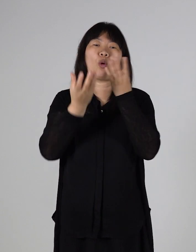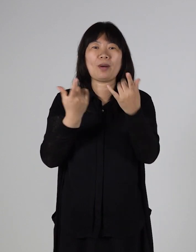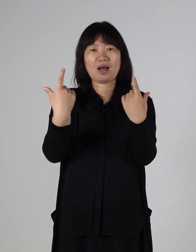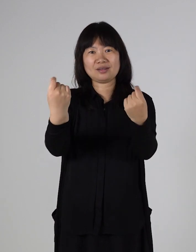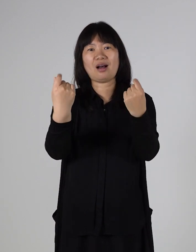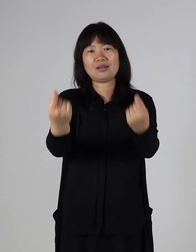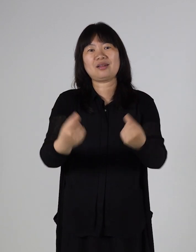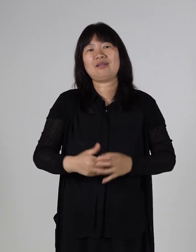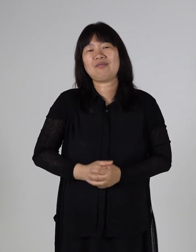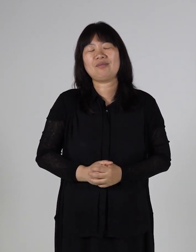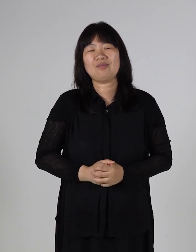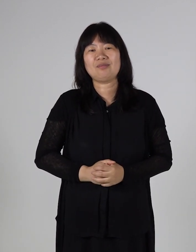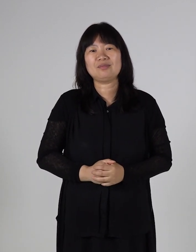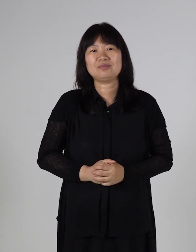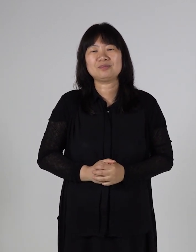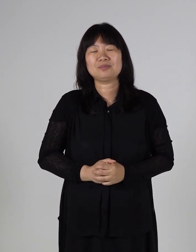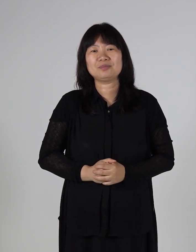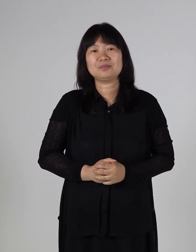갈아엎음의 고백이에요.